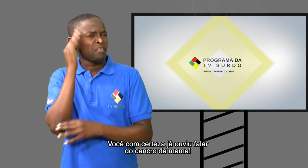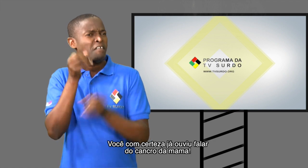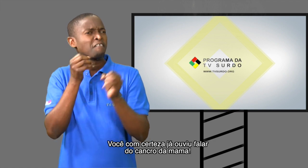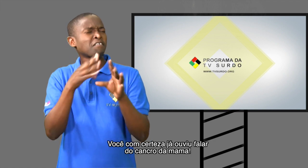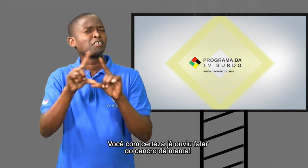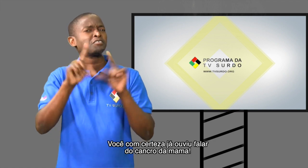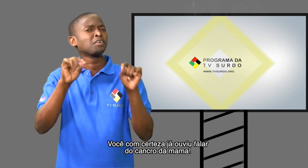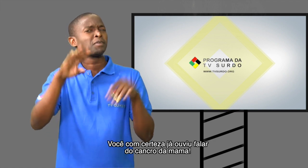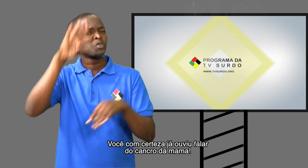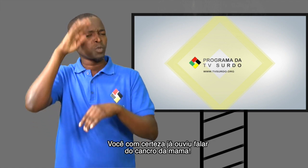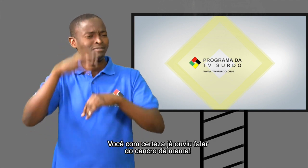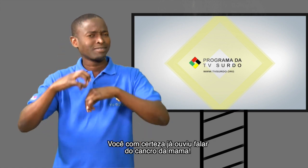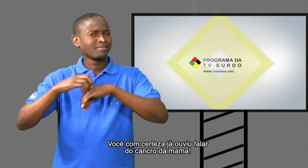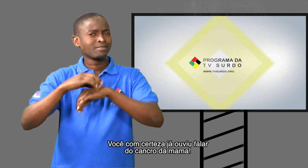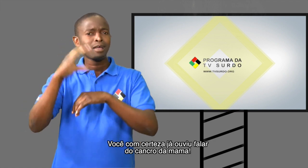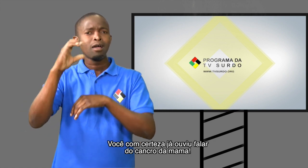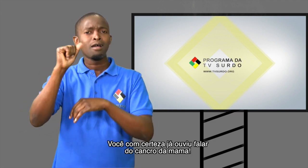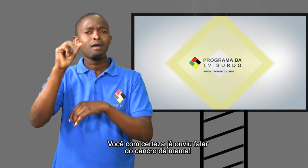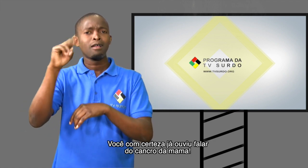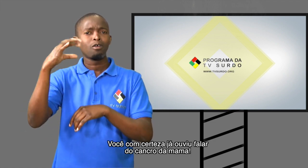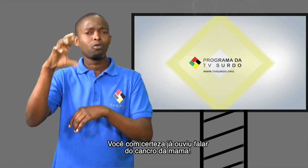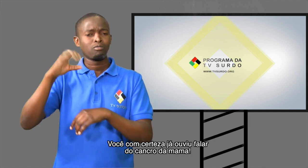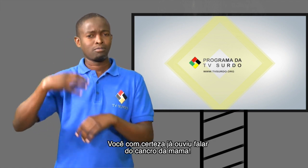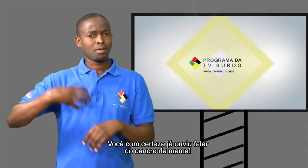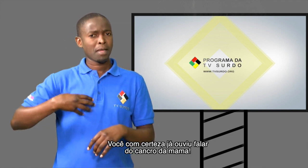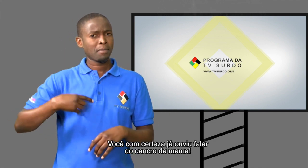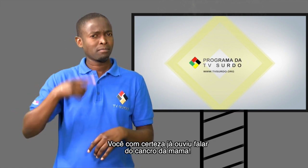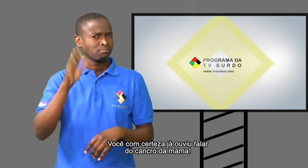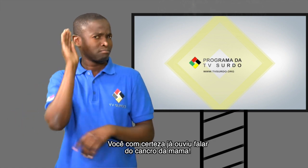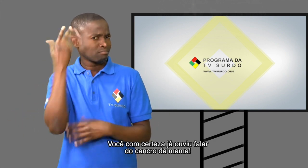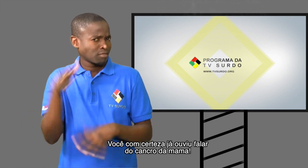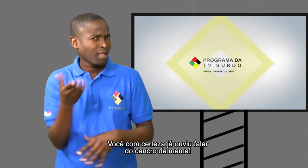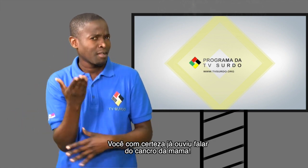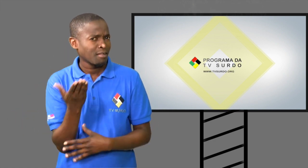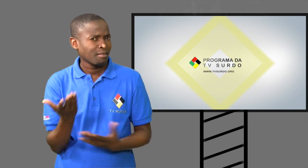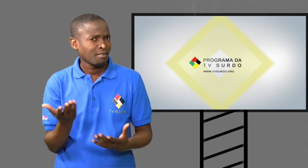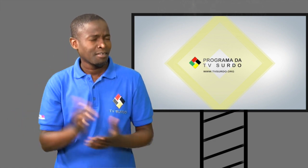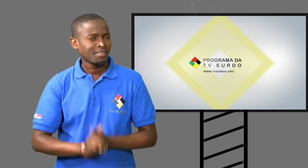Você com certeza já ouviu falar do cancro da mama.